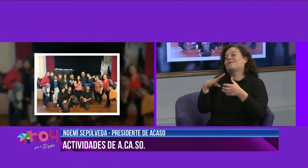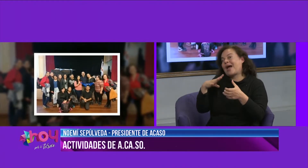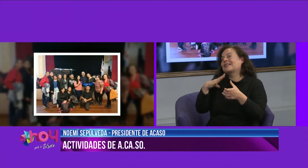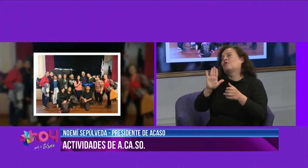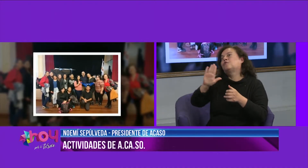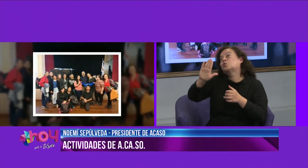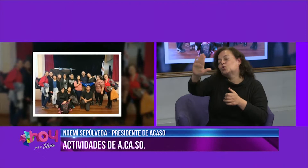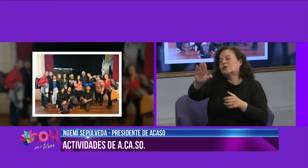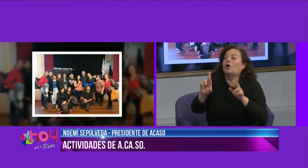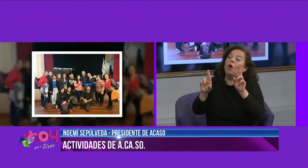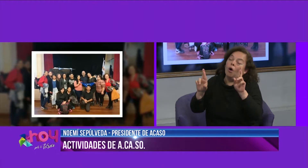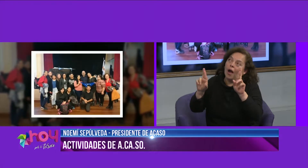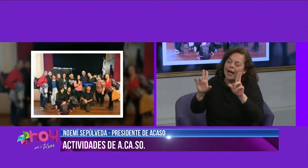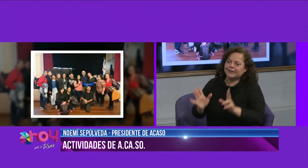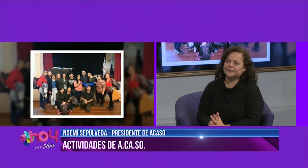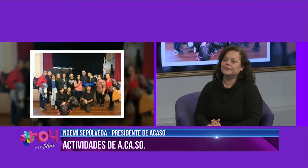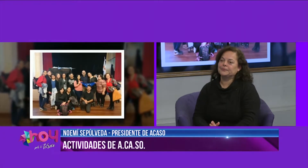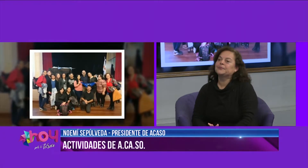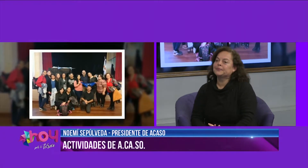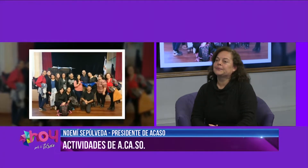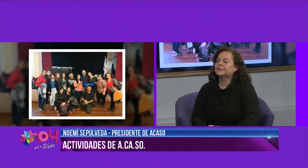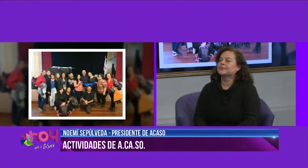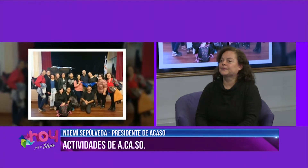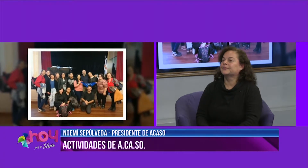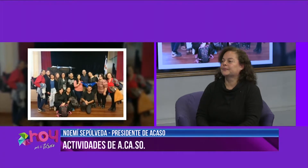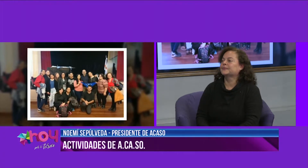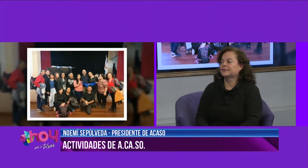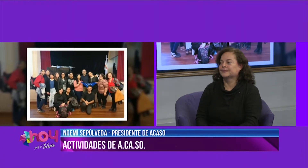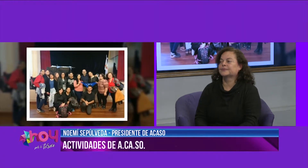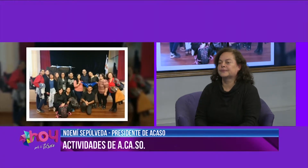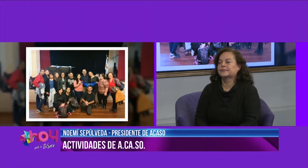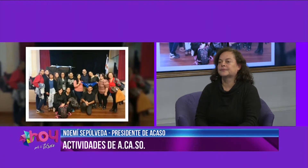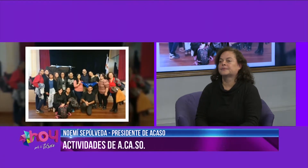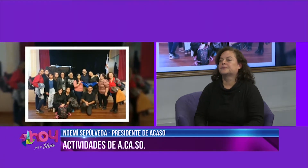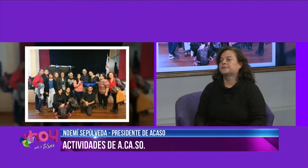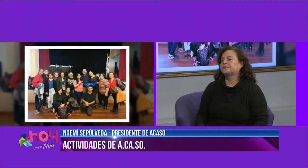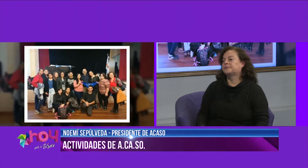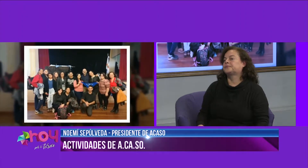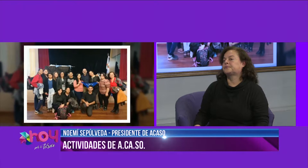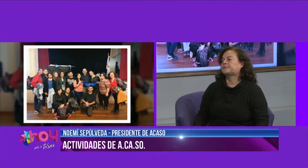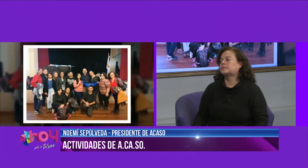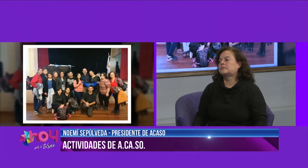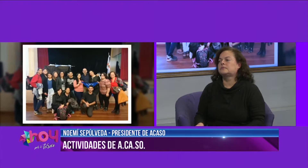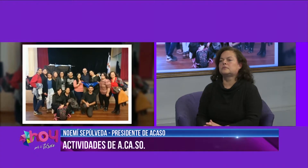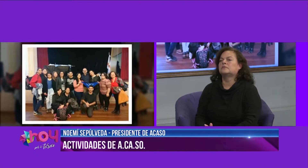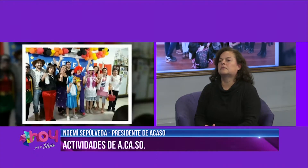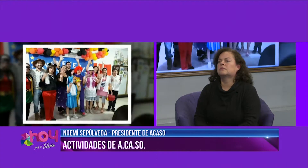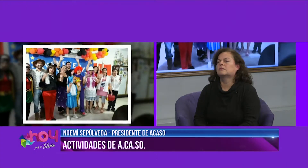a nivel nacional, AILS, que es la Asociación de Intérpretes de Lengua de Señas, y esperemos que se pueda llevar adelante. Contame cuál es la